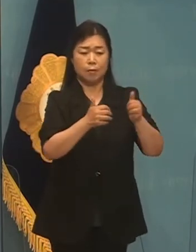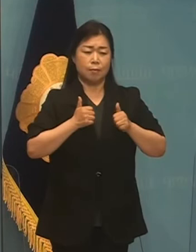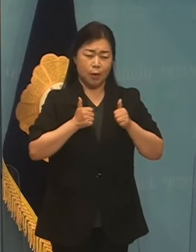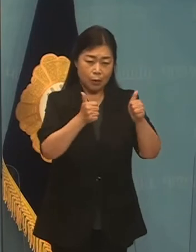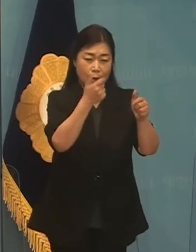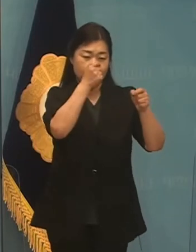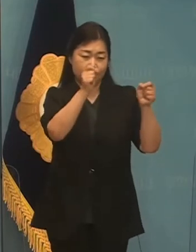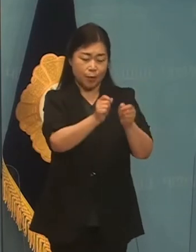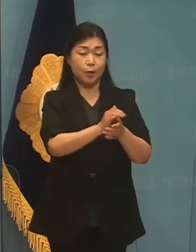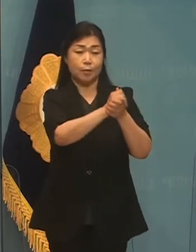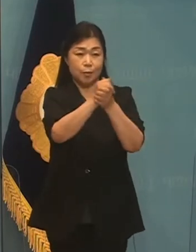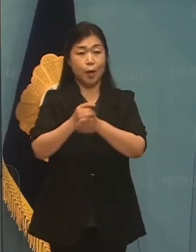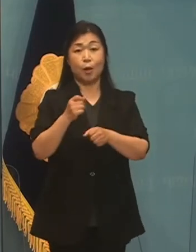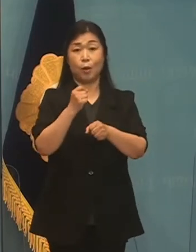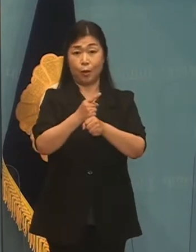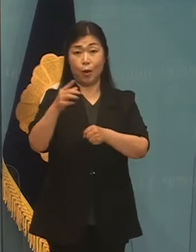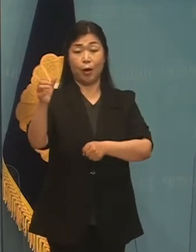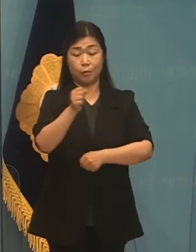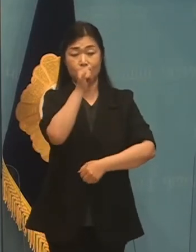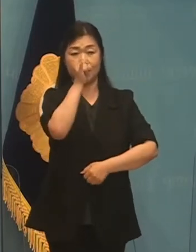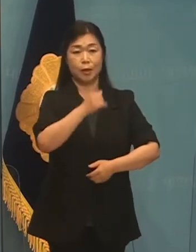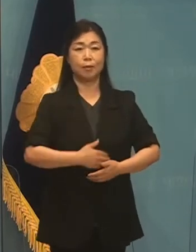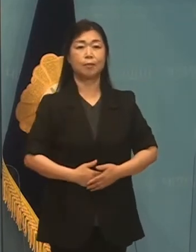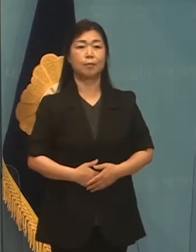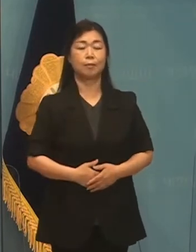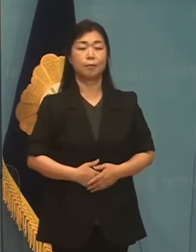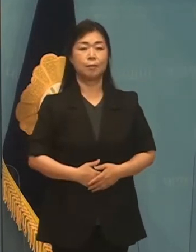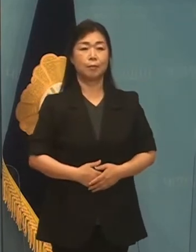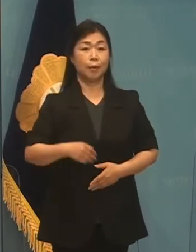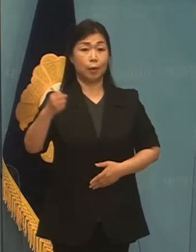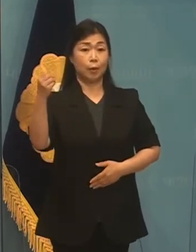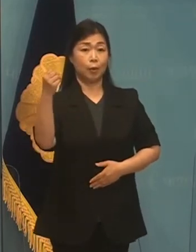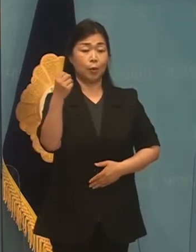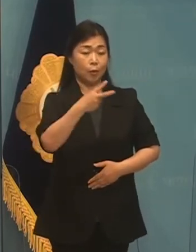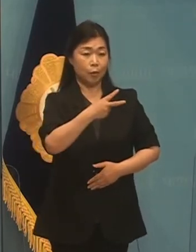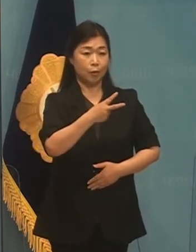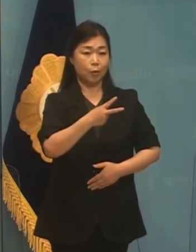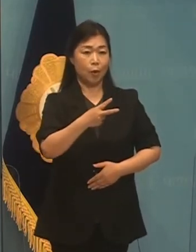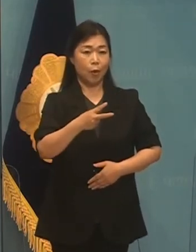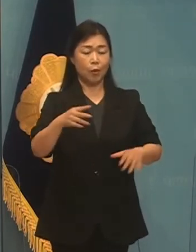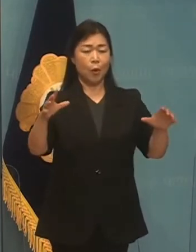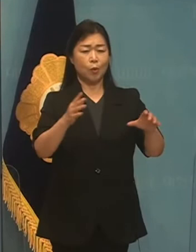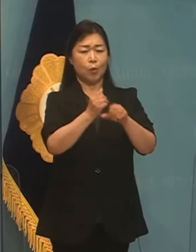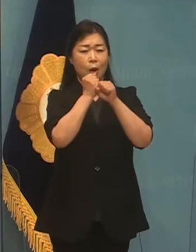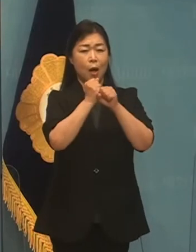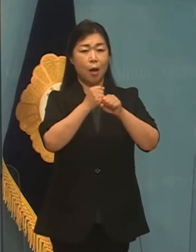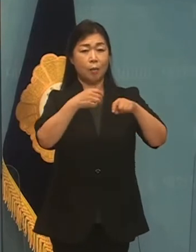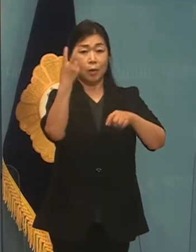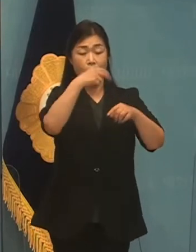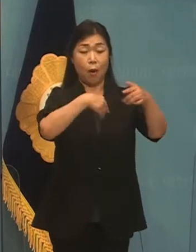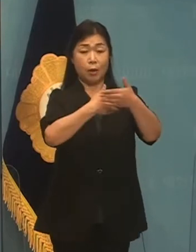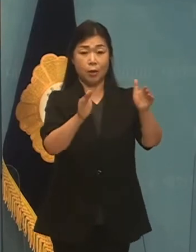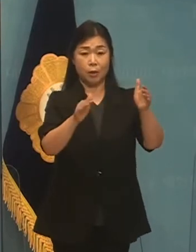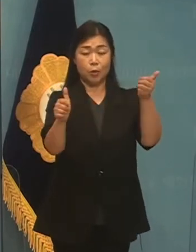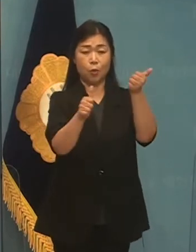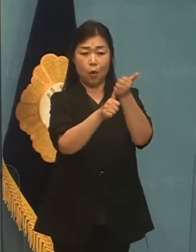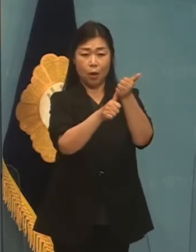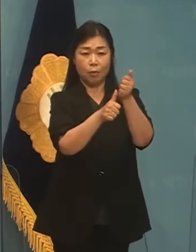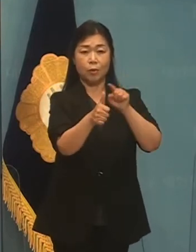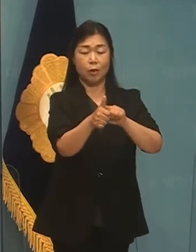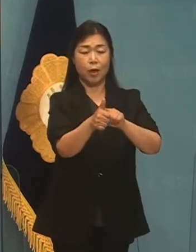성실함과 친화력이 돋보이는 분으로 알려져 있습니다. 아울러 종합상황실 총괄부시장에